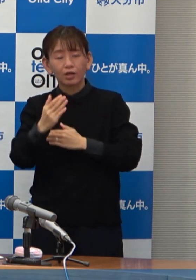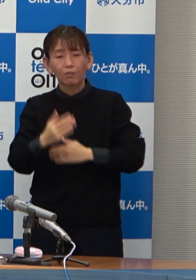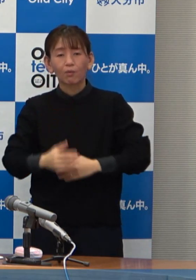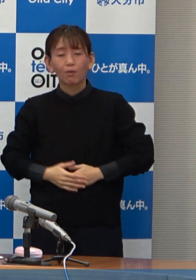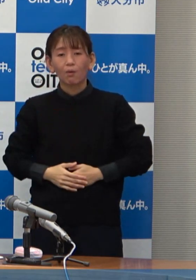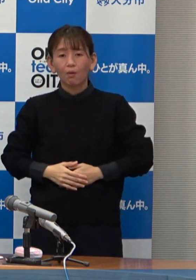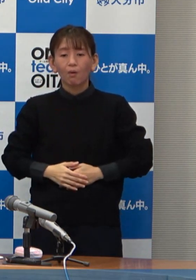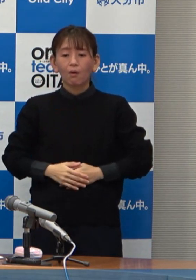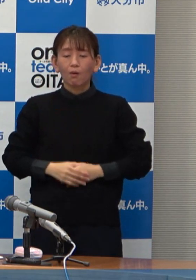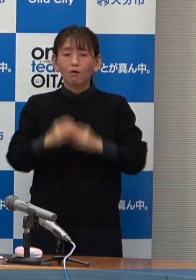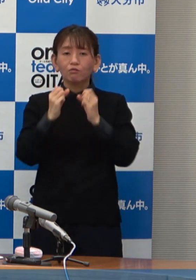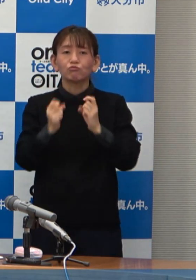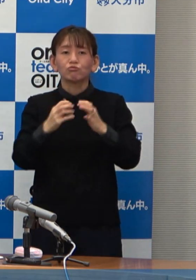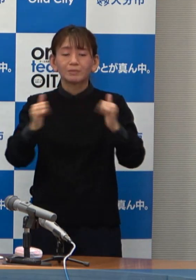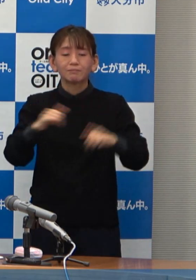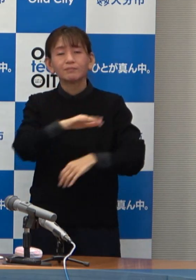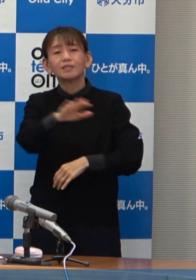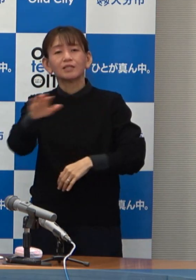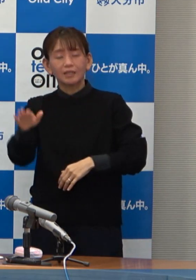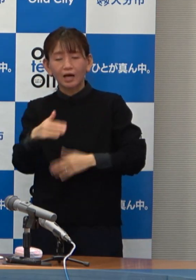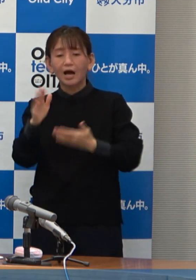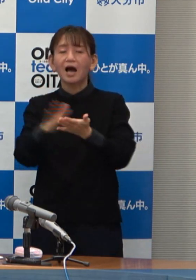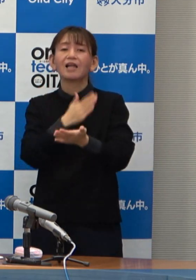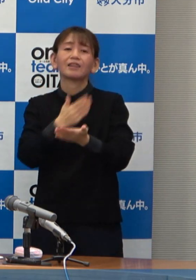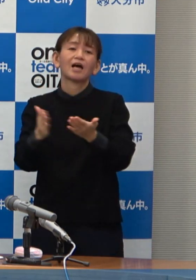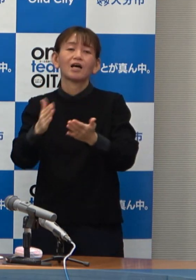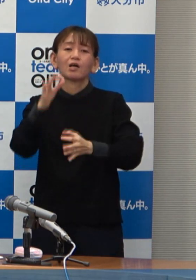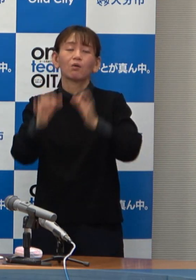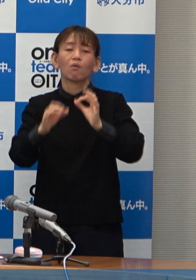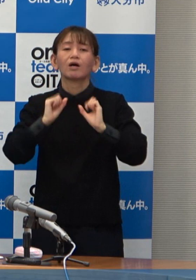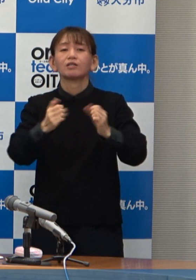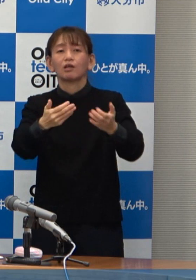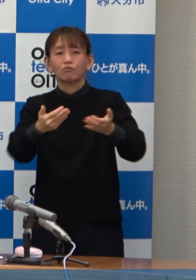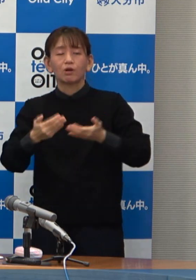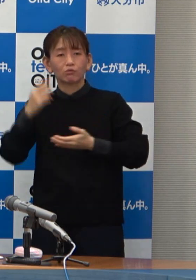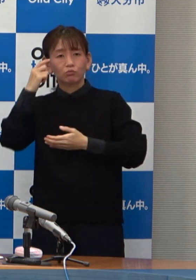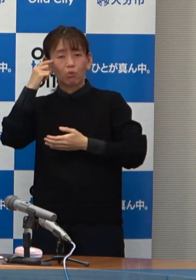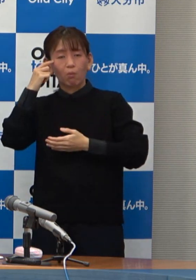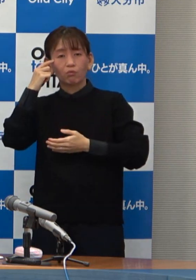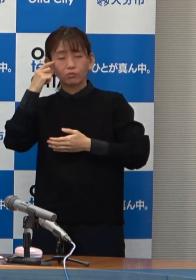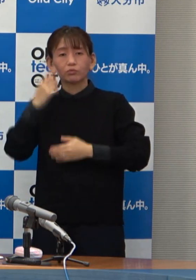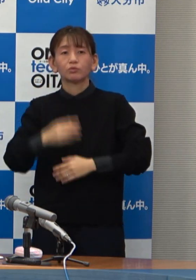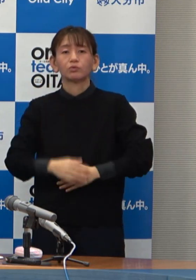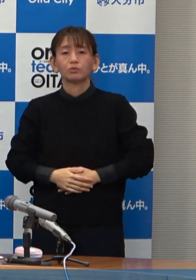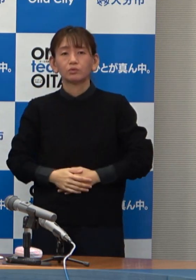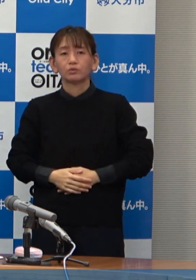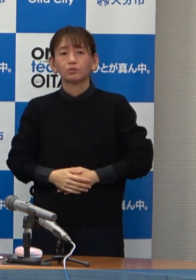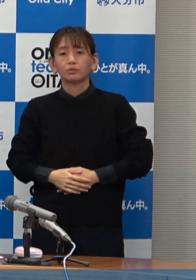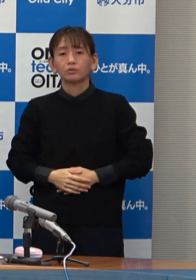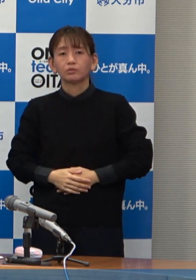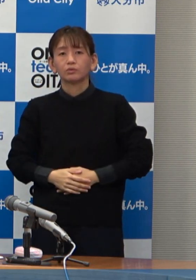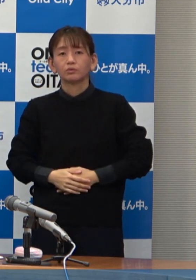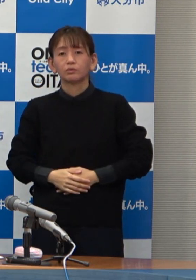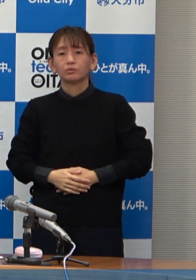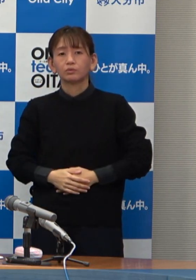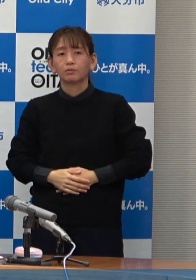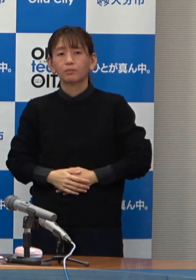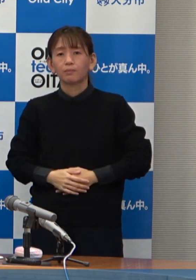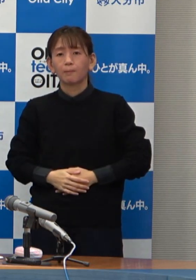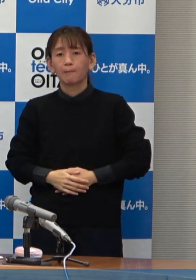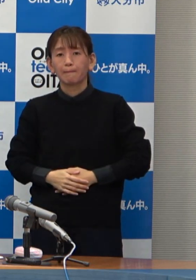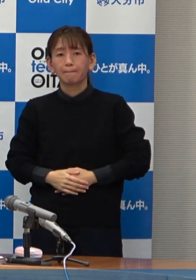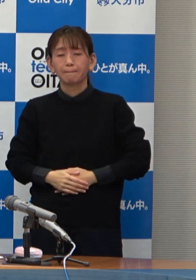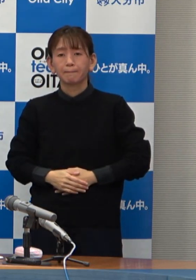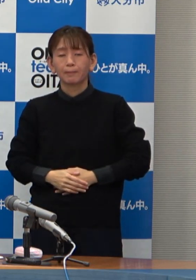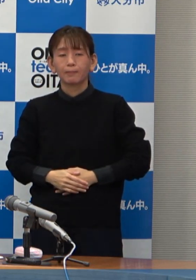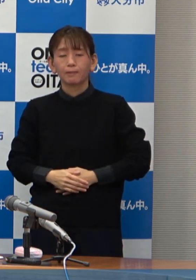住民が全体が判断することなんだろうなと私は思いますでそれがやっぱりその